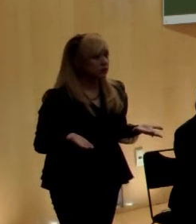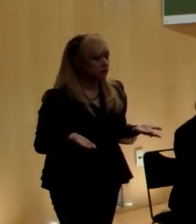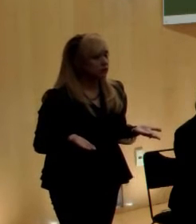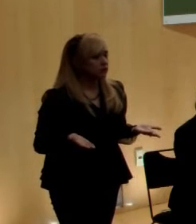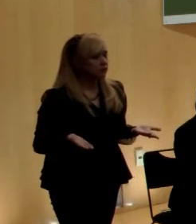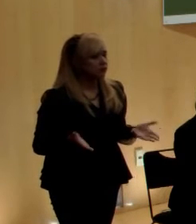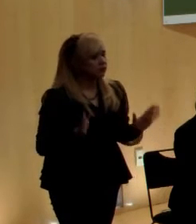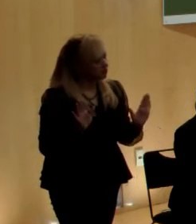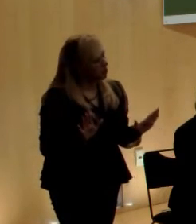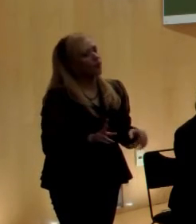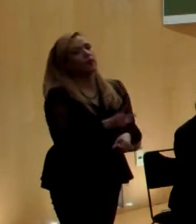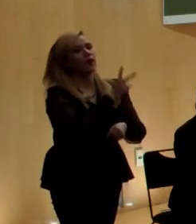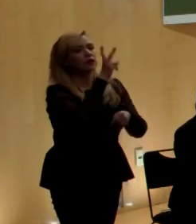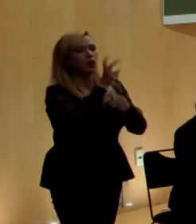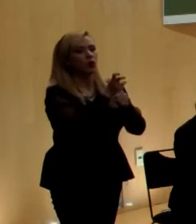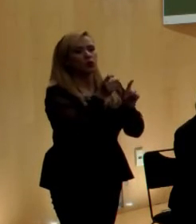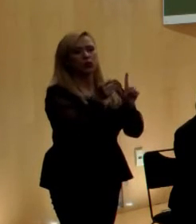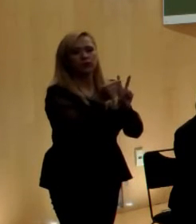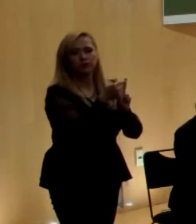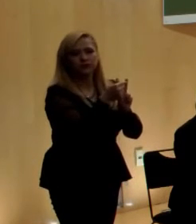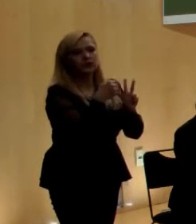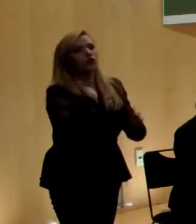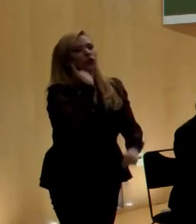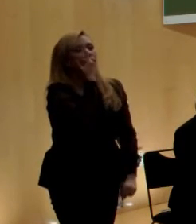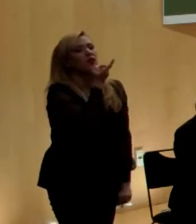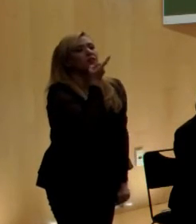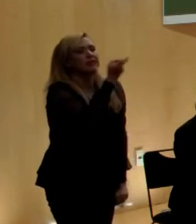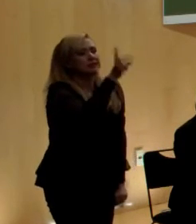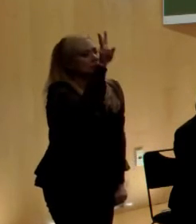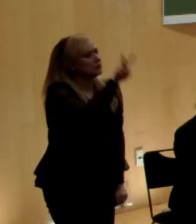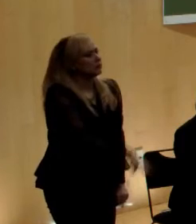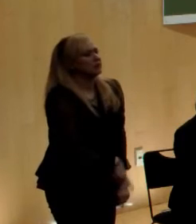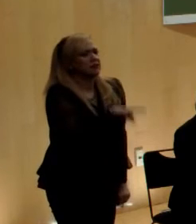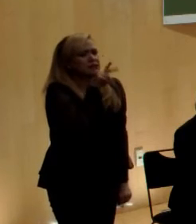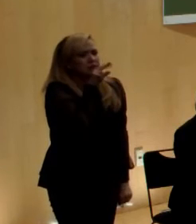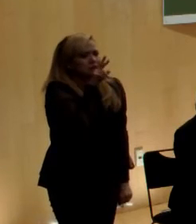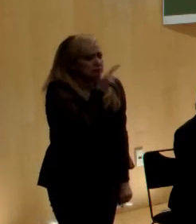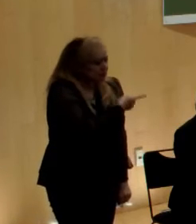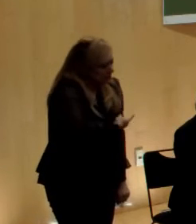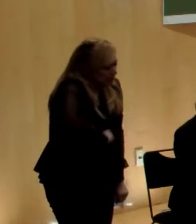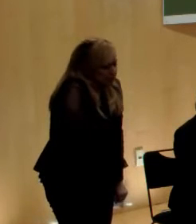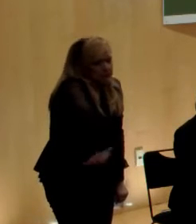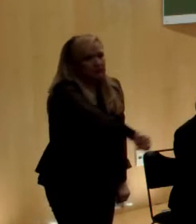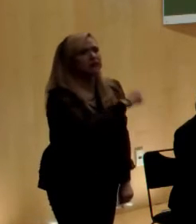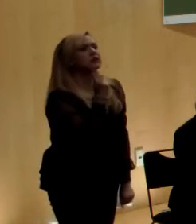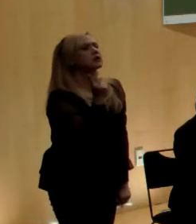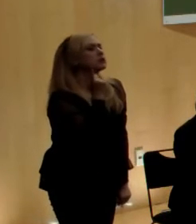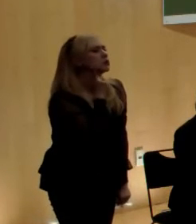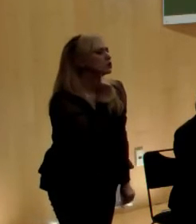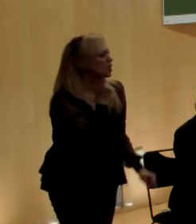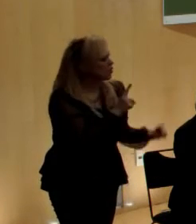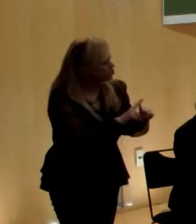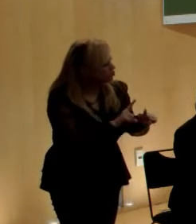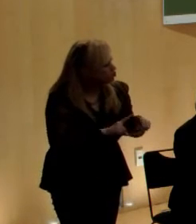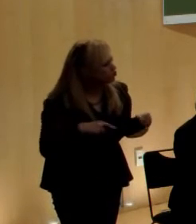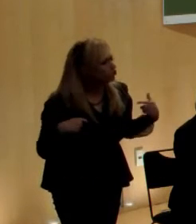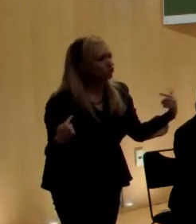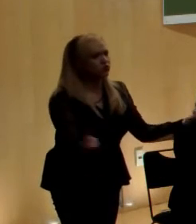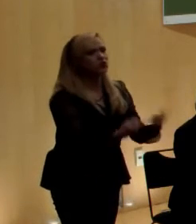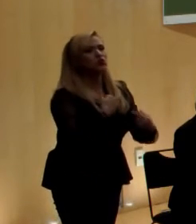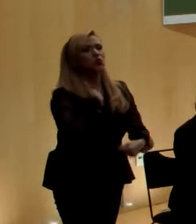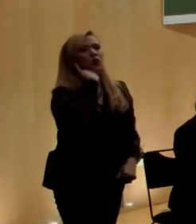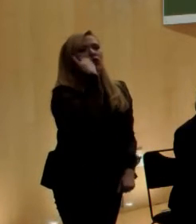En segundo lugar, quiero expresarles la preocupación que tenemos varios legisladores y aquí quiero